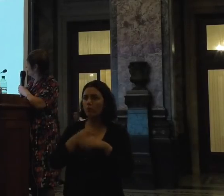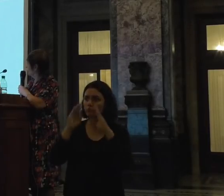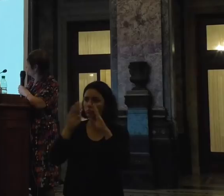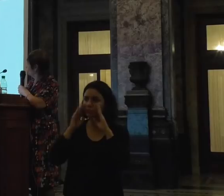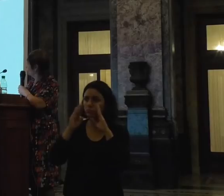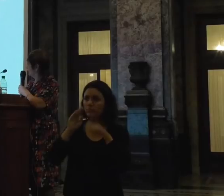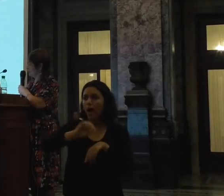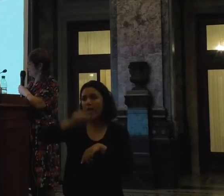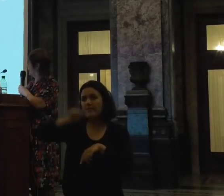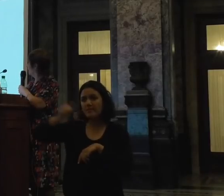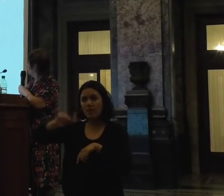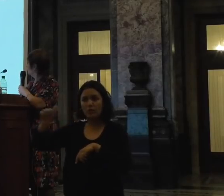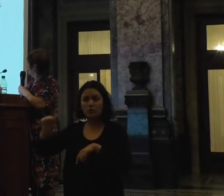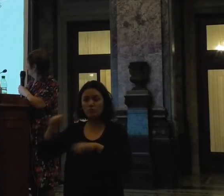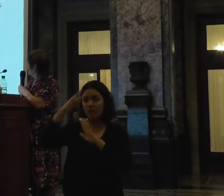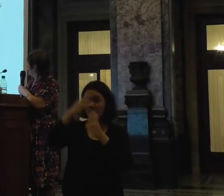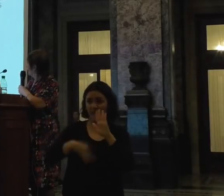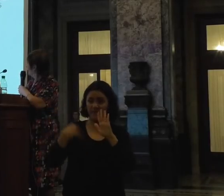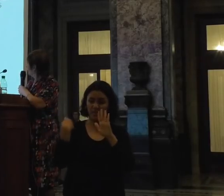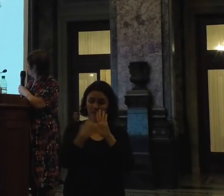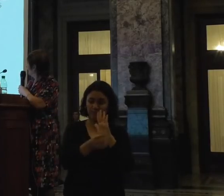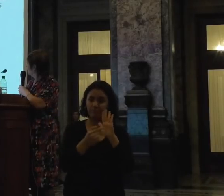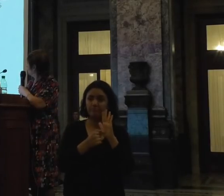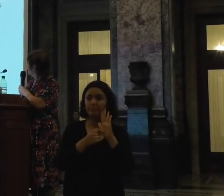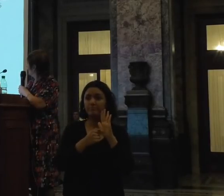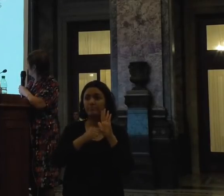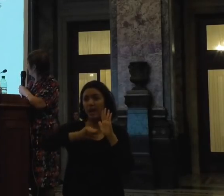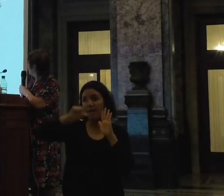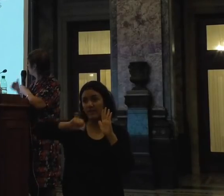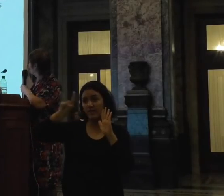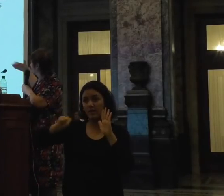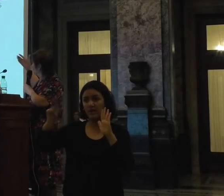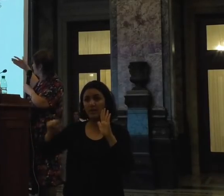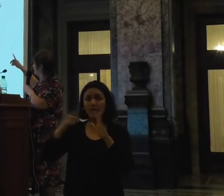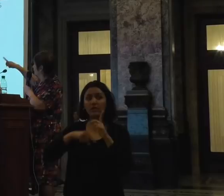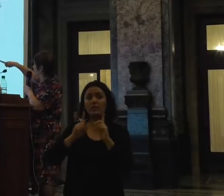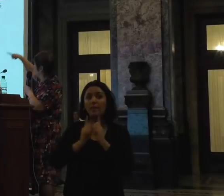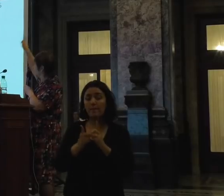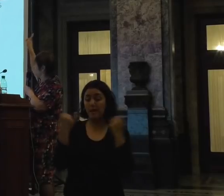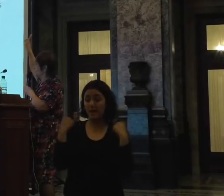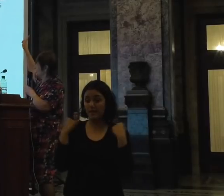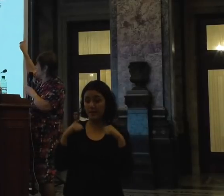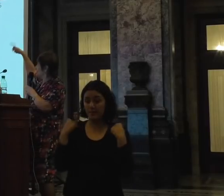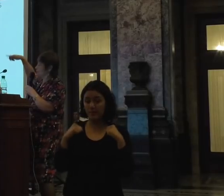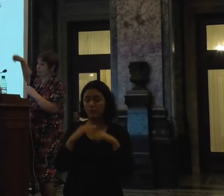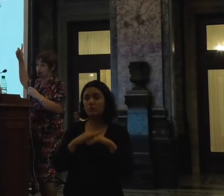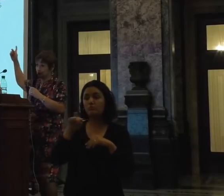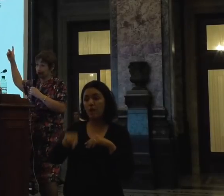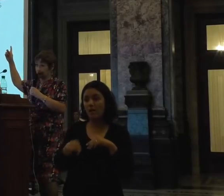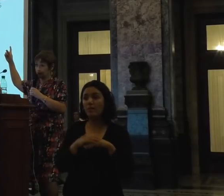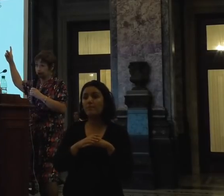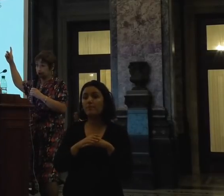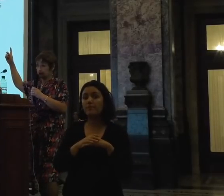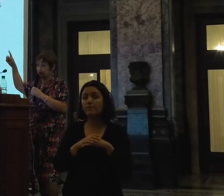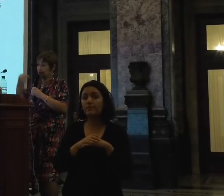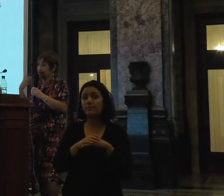de aciertos, y lo graficamos. Y vemos que con el entrenamiento esos aciertos van